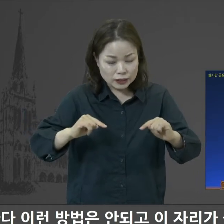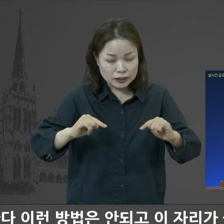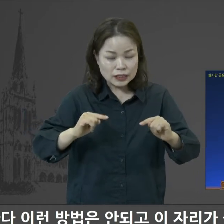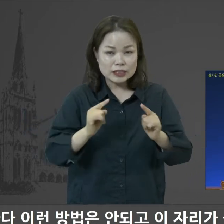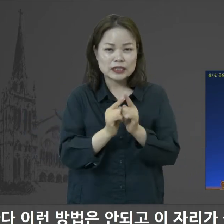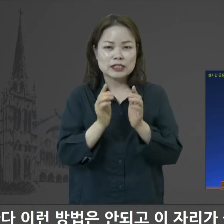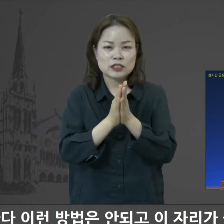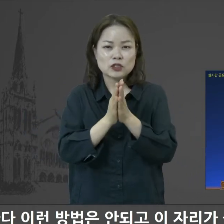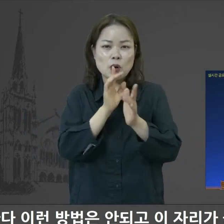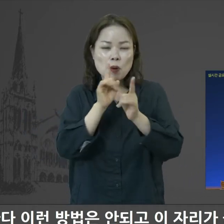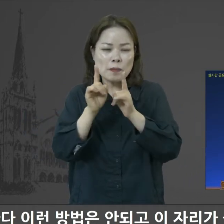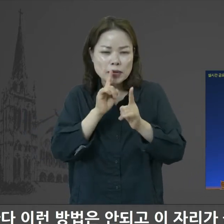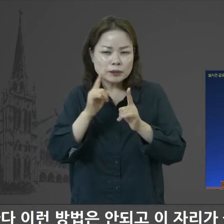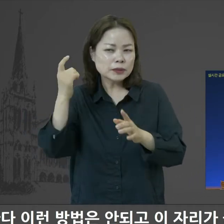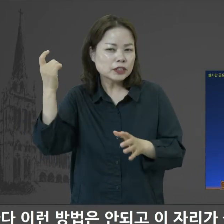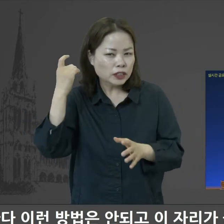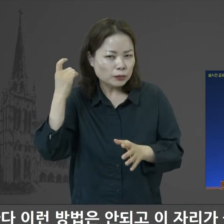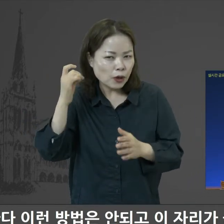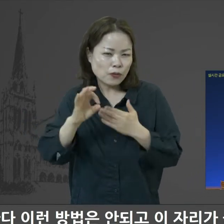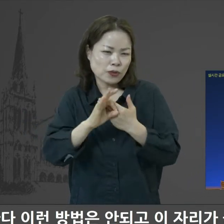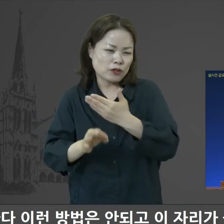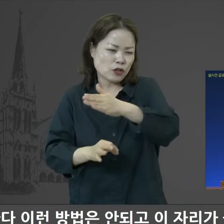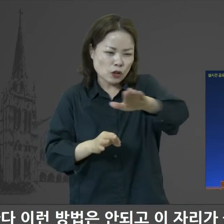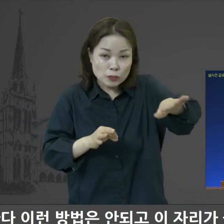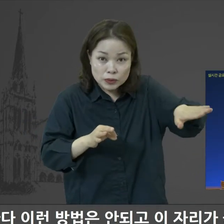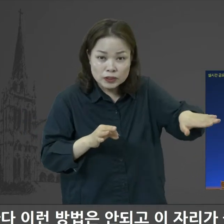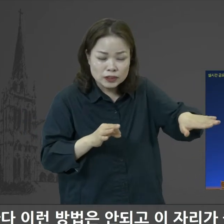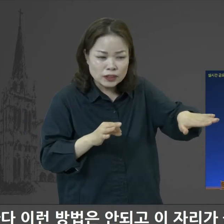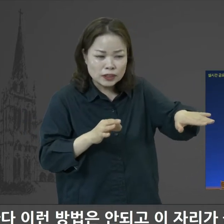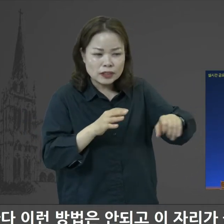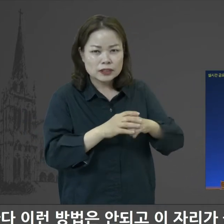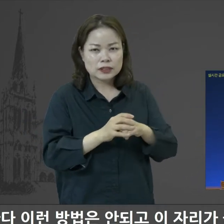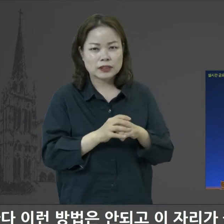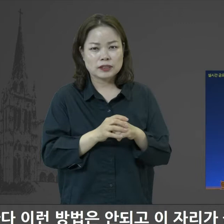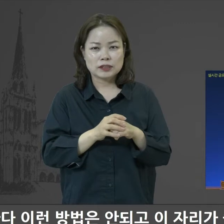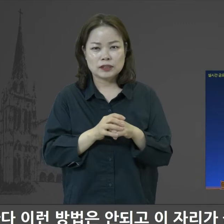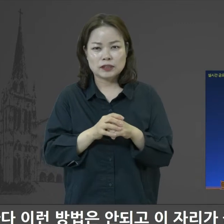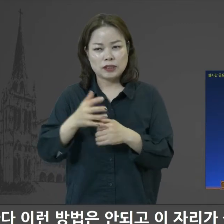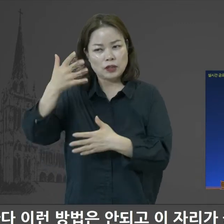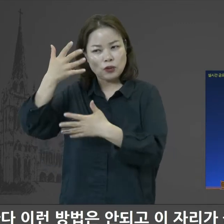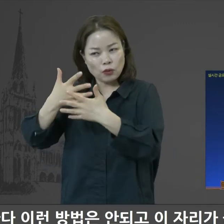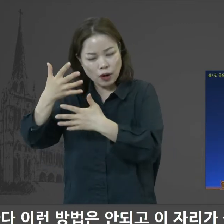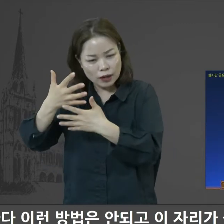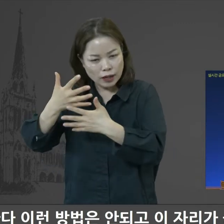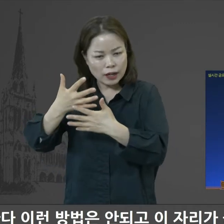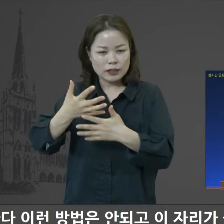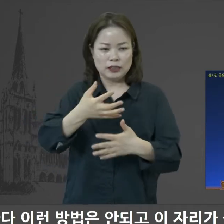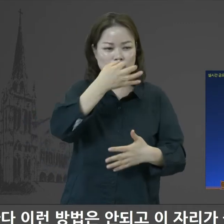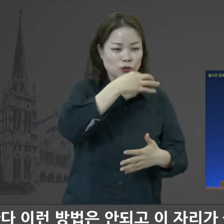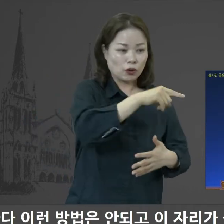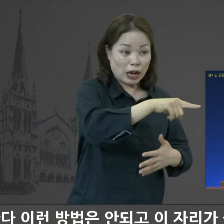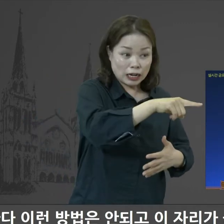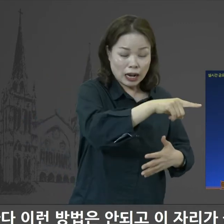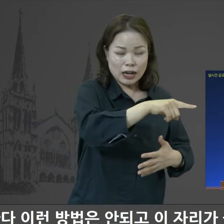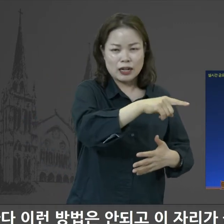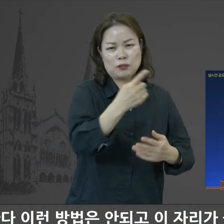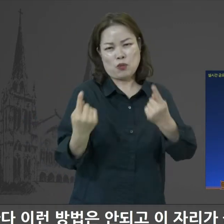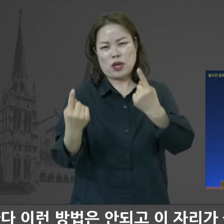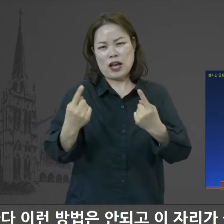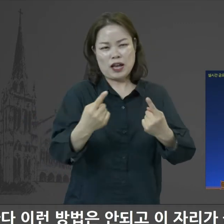사실 말씀은 비대면도 여러분이 들어서 대면과 효과가 떨어지지 않게 참여할 수 있지만, 이 뜨겁게